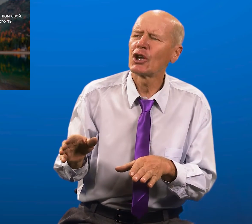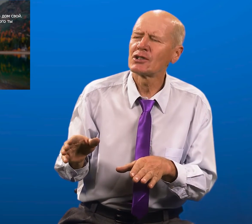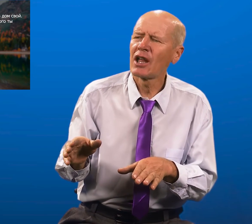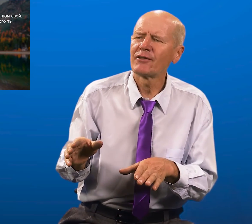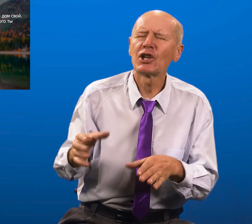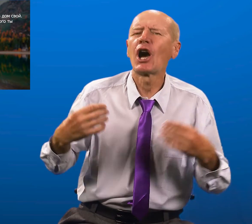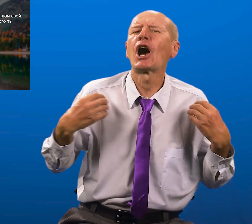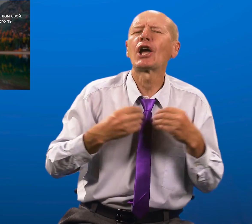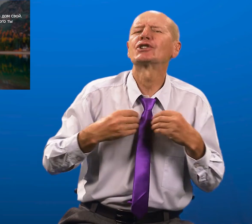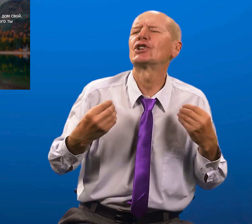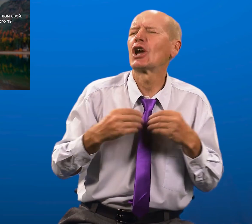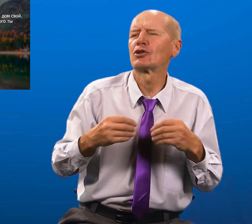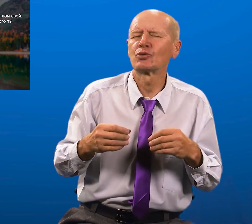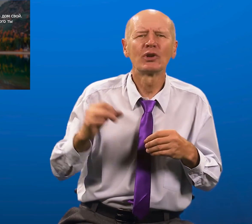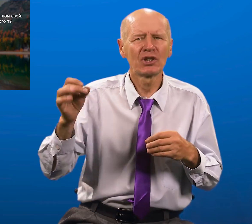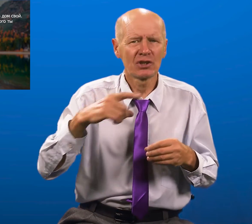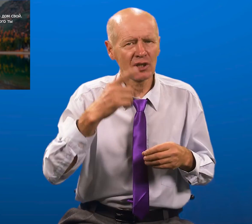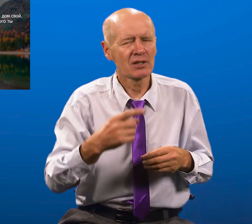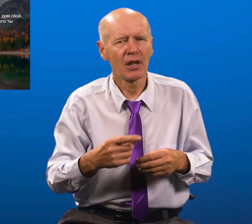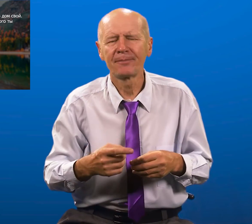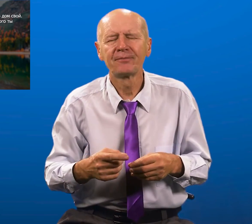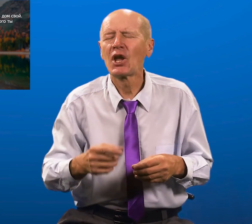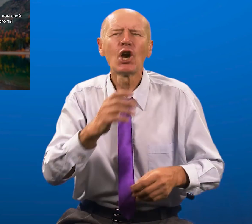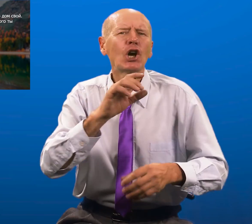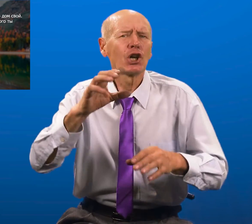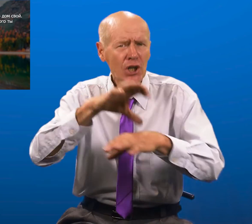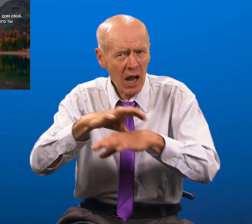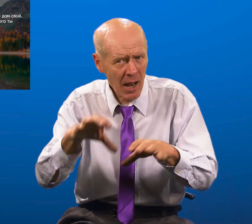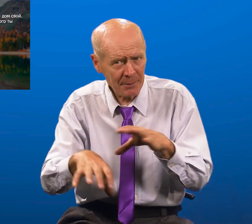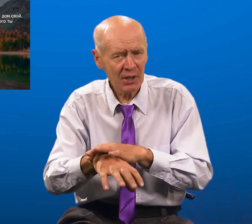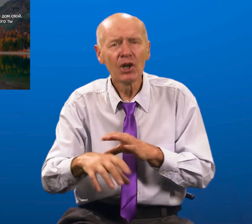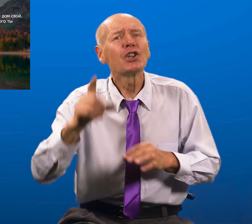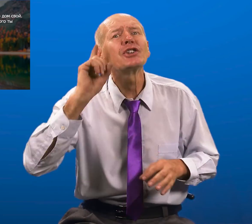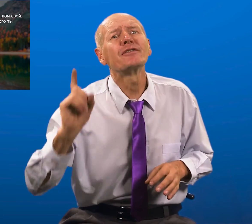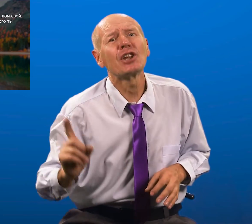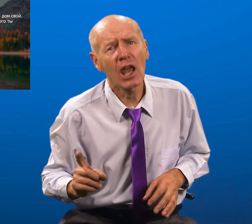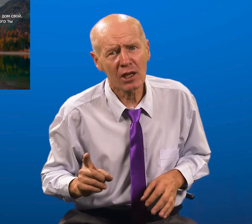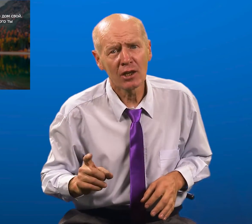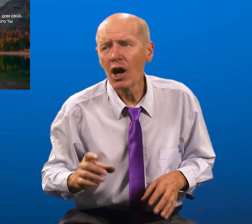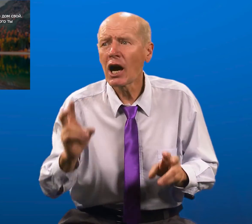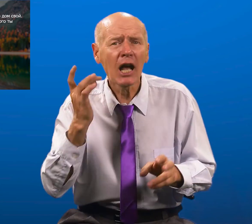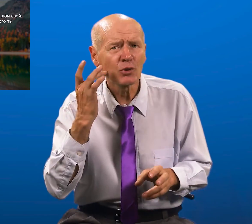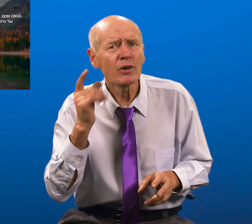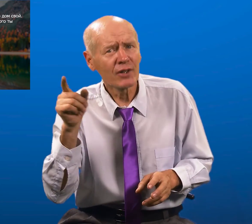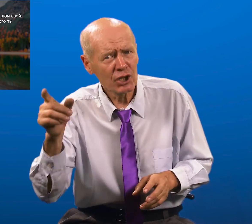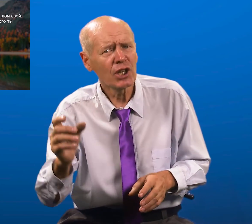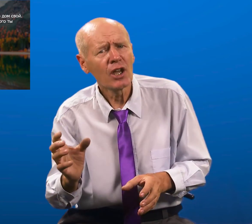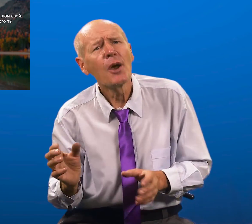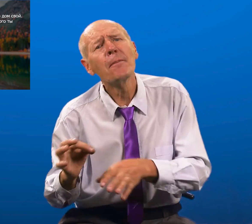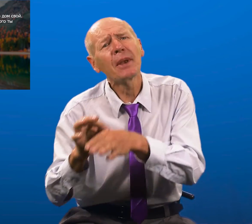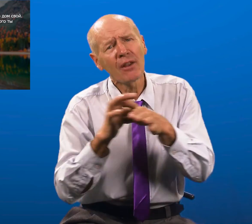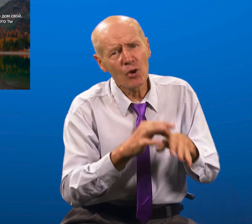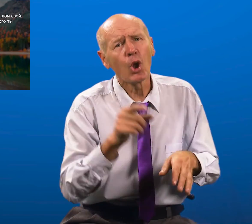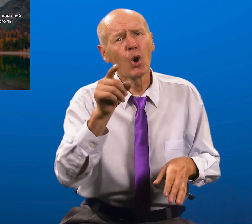его в дом свой, и пересказала ему те же слова, говоря, «Раб еврей, который ты привел к нам, приходил ко мне